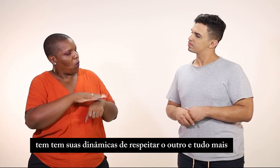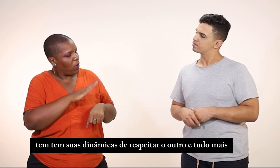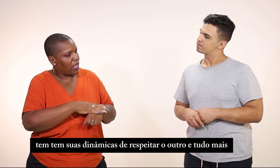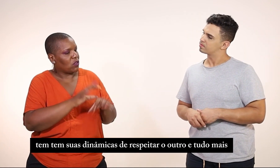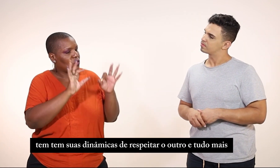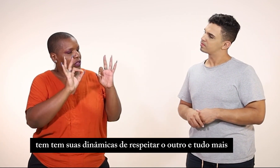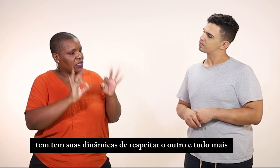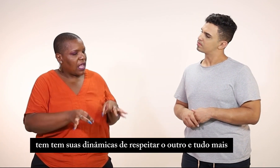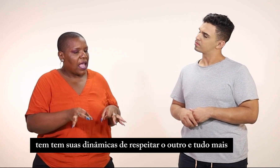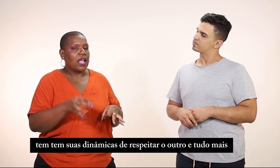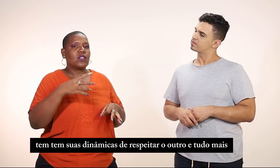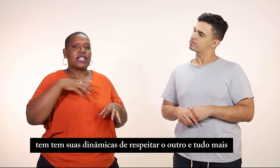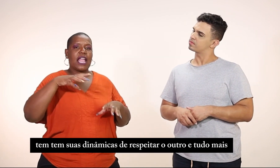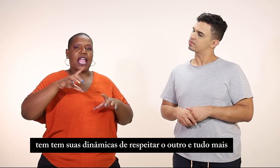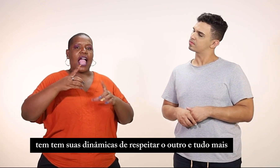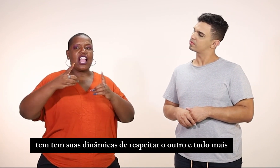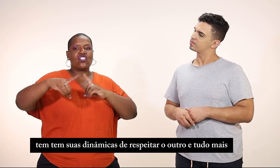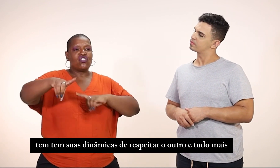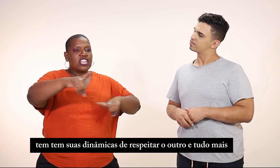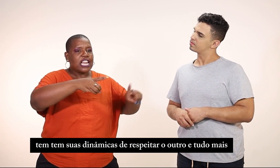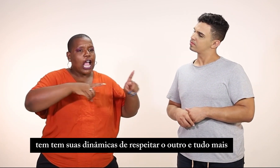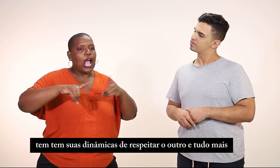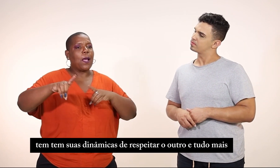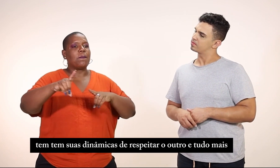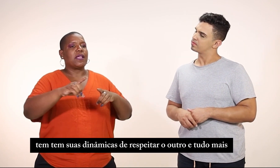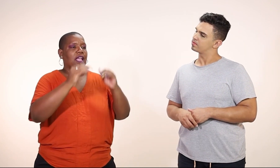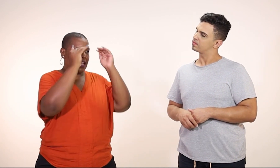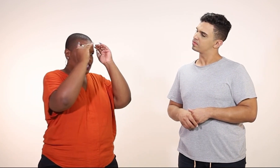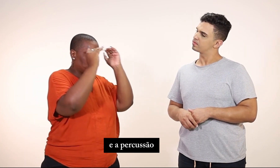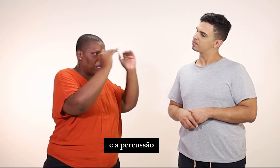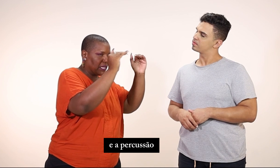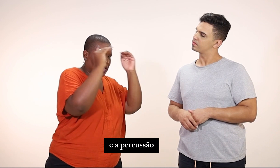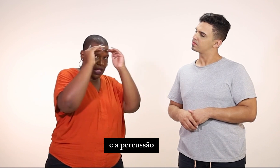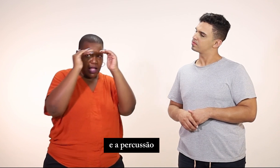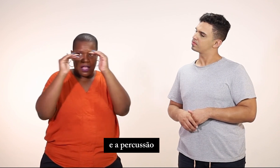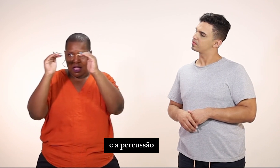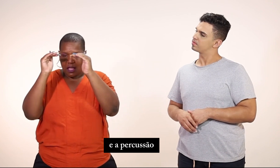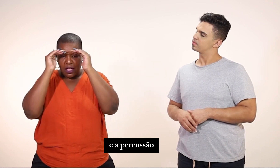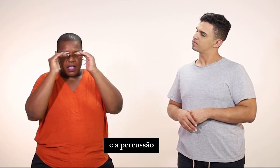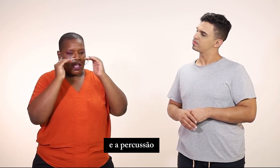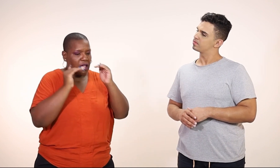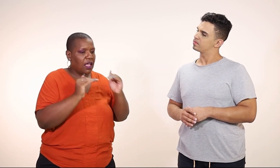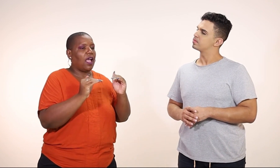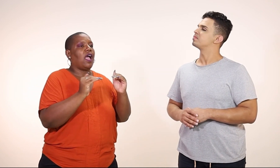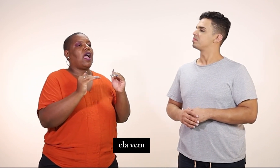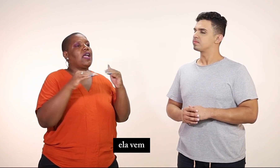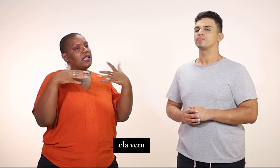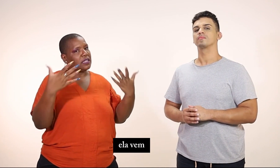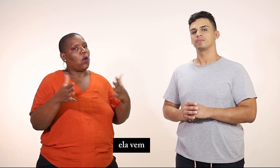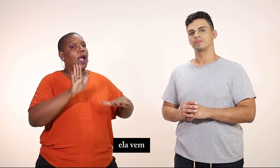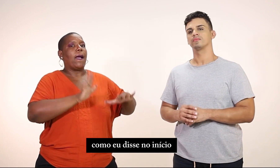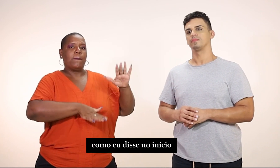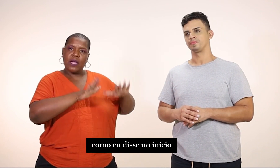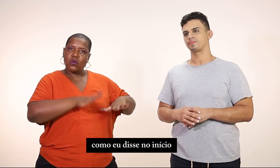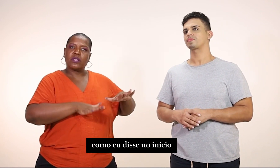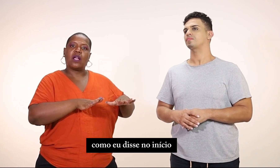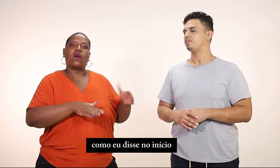suas dinâmicas de respeitar o outro e tudo mais. E a percussão, ela vem, como eu disse no